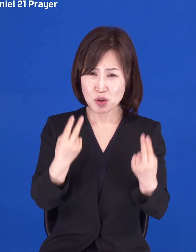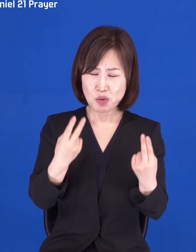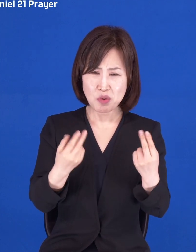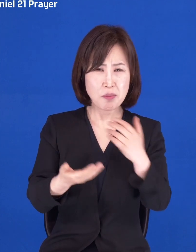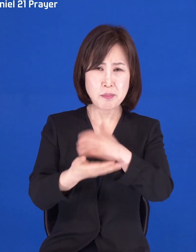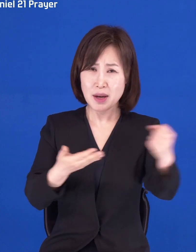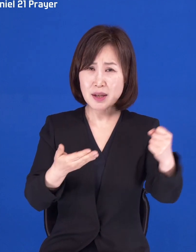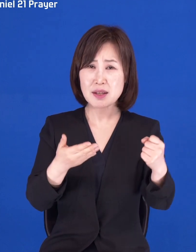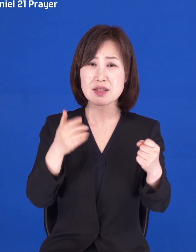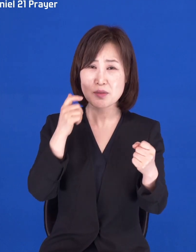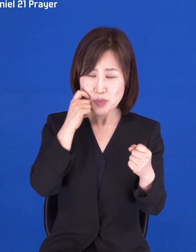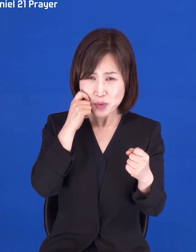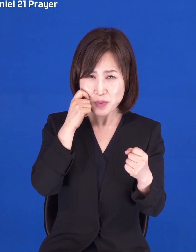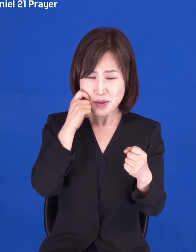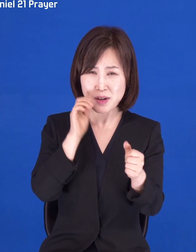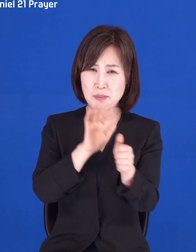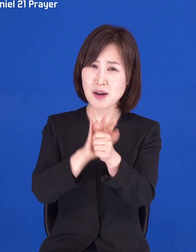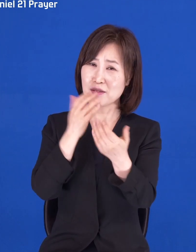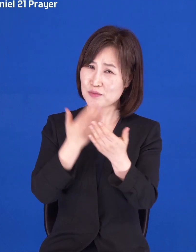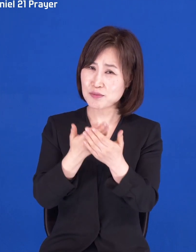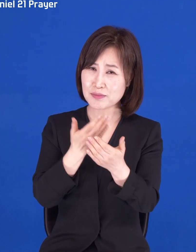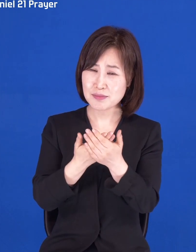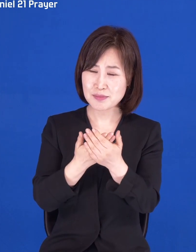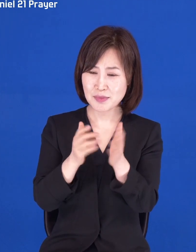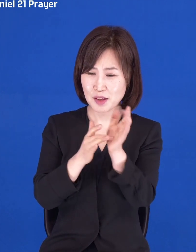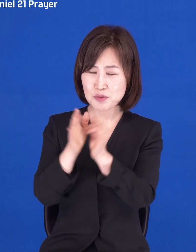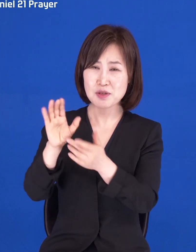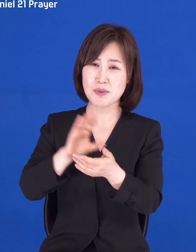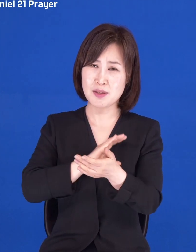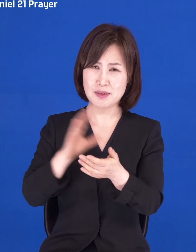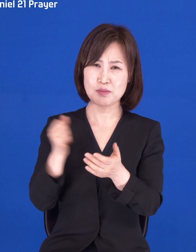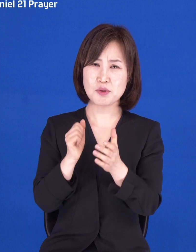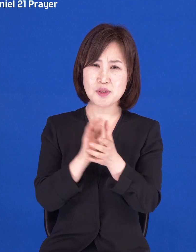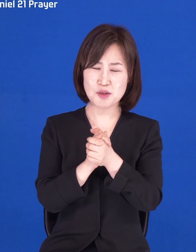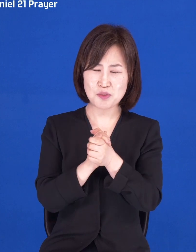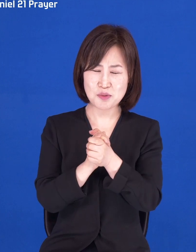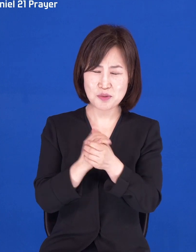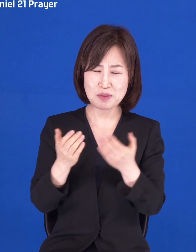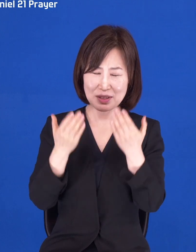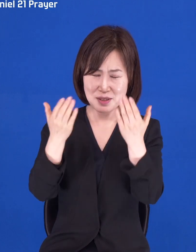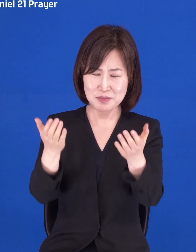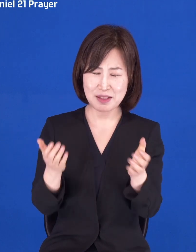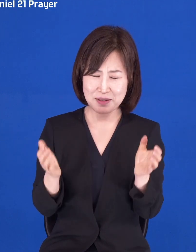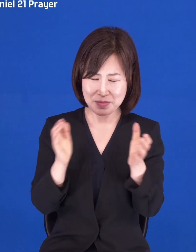하소서. 예수님의 이름으로 기도합니다. 아멘.